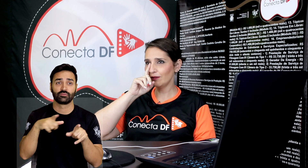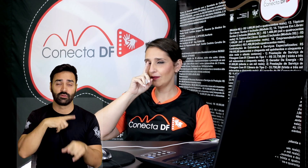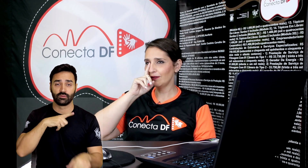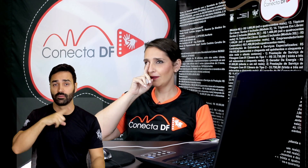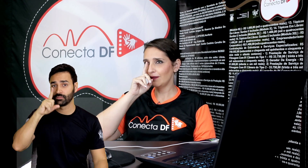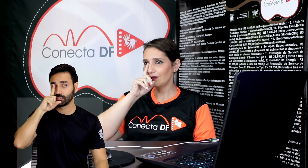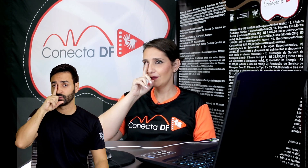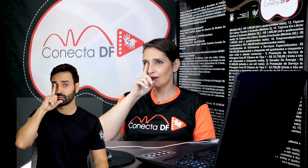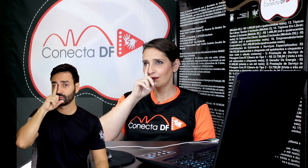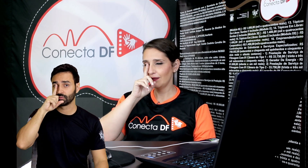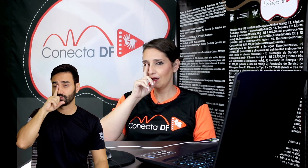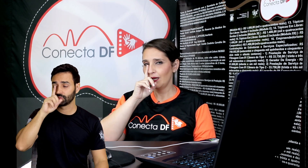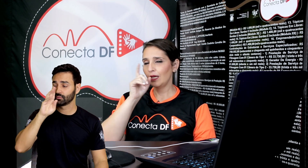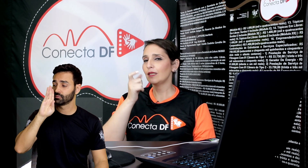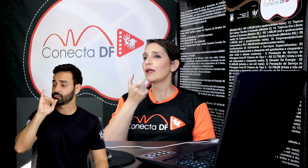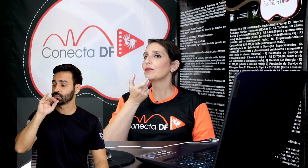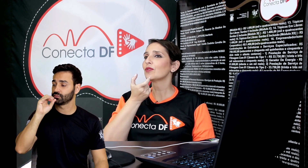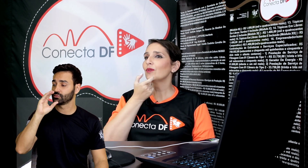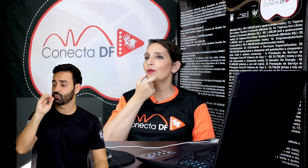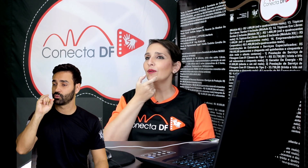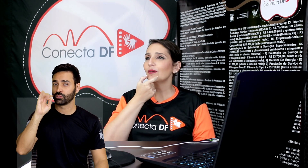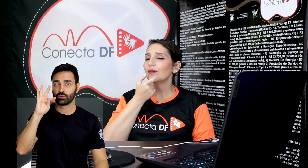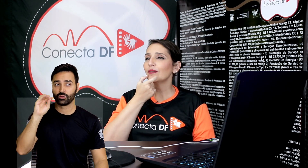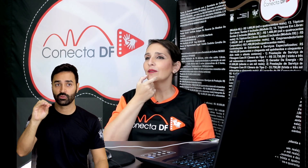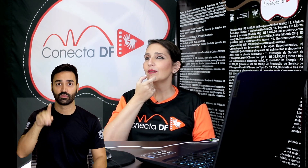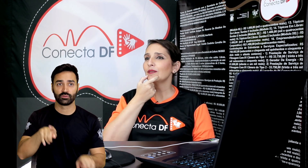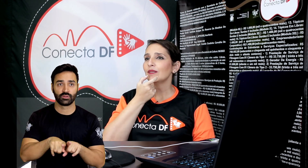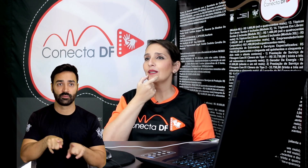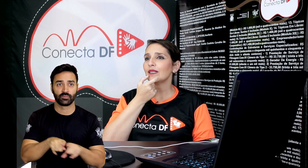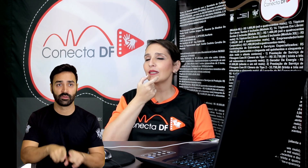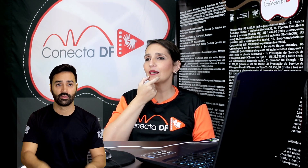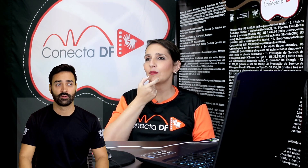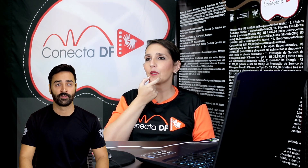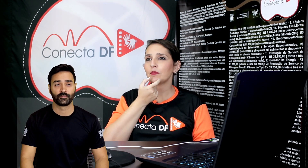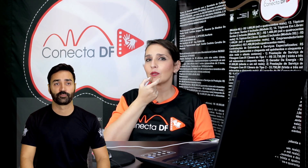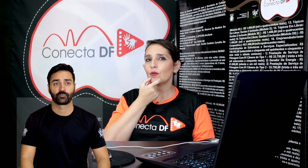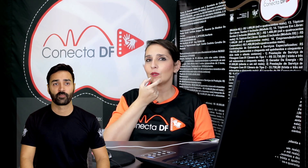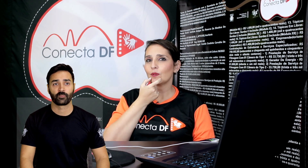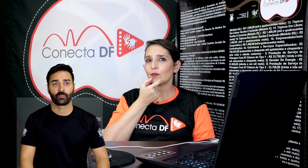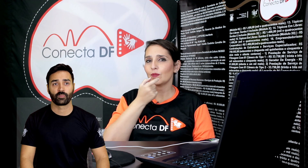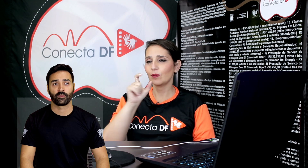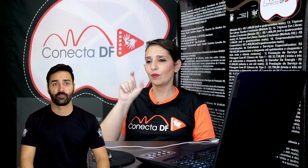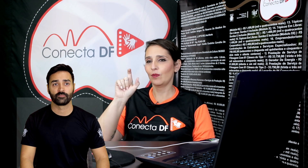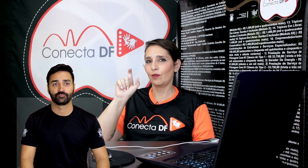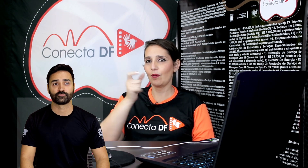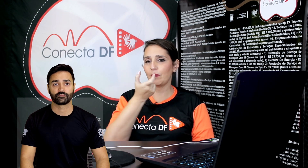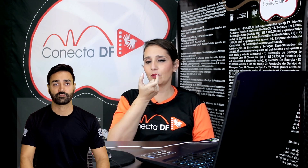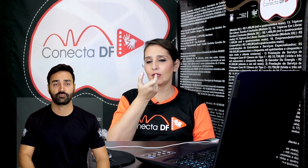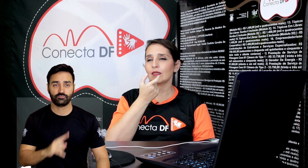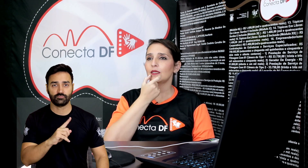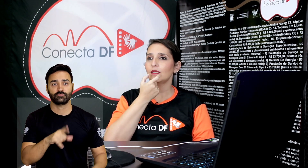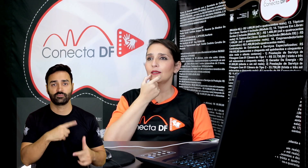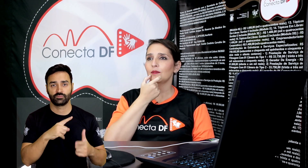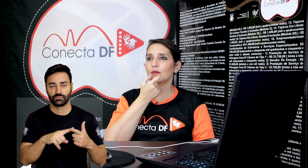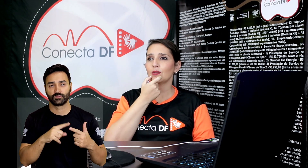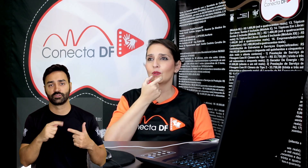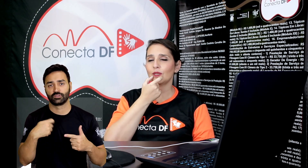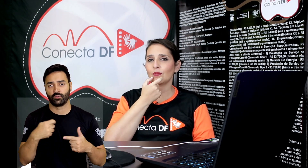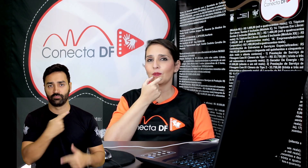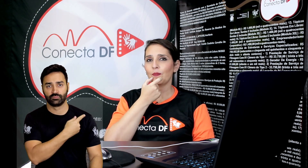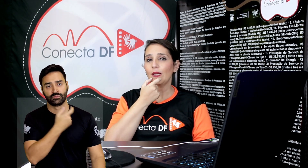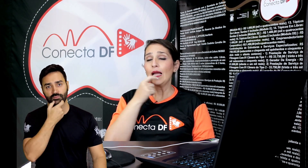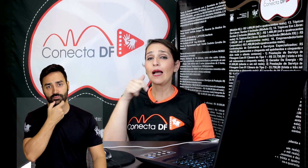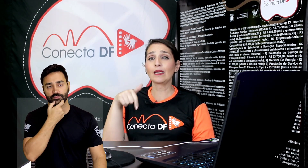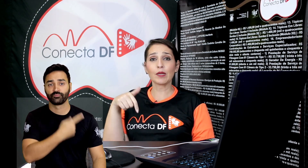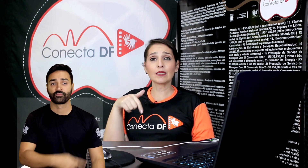biscoito e temos esse aqui para biscoito. Com a mãozinha assim,